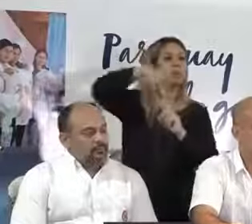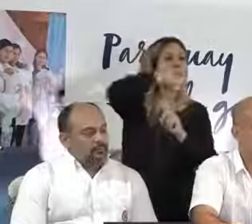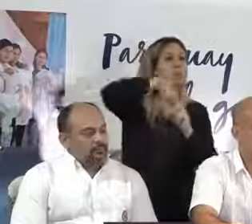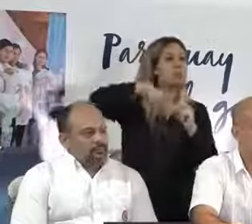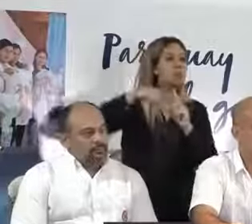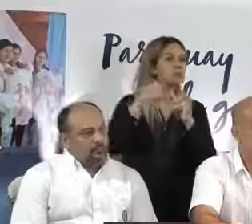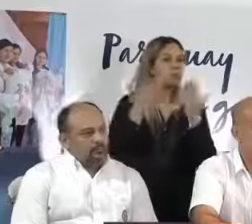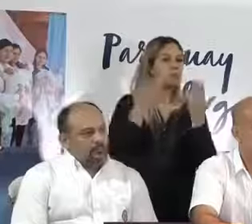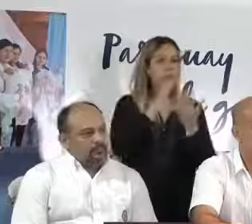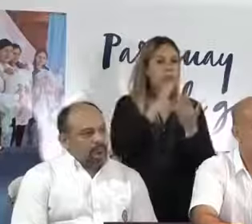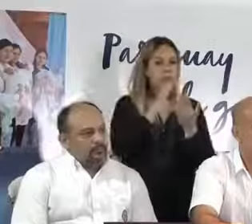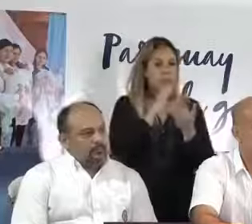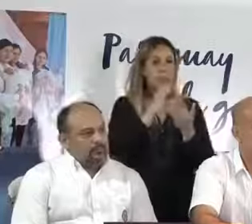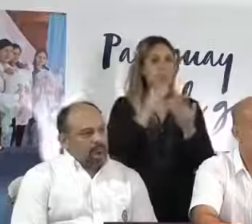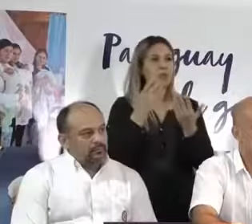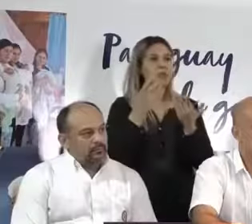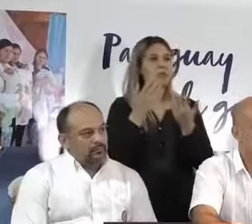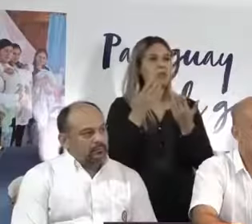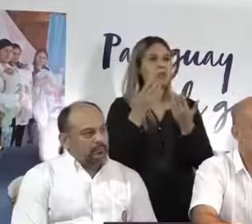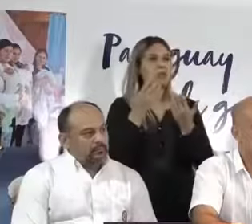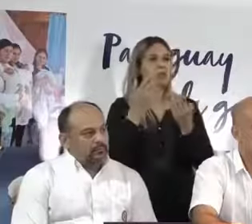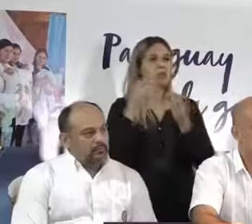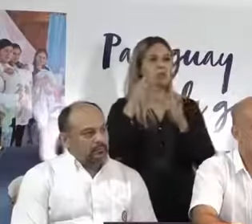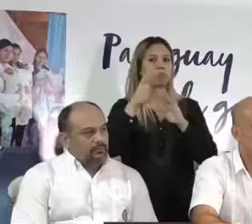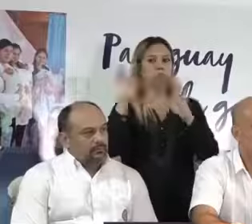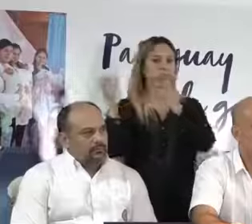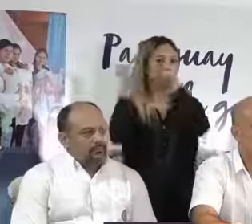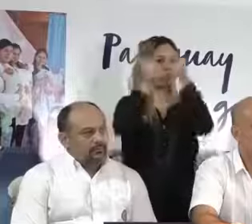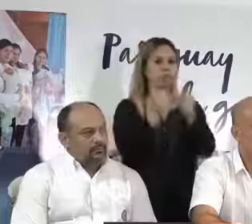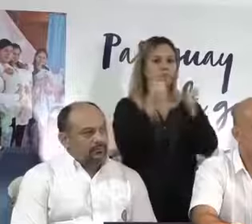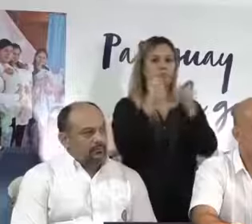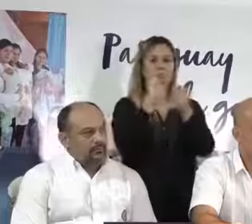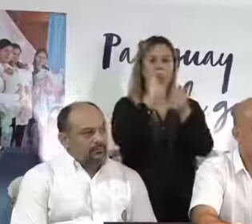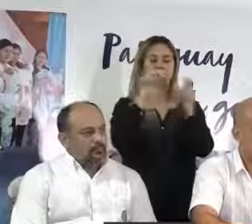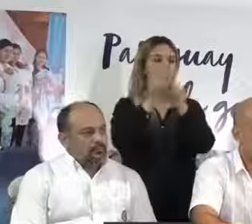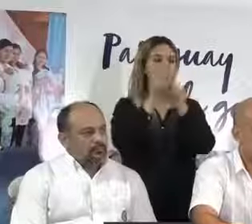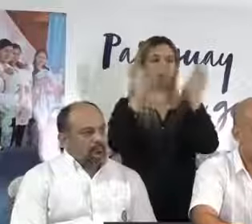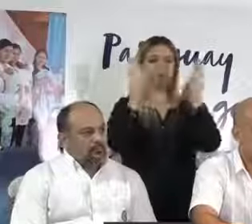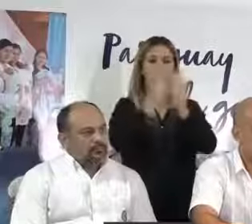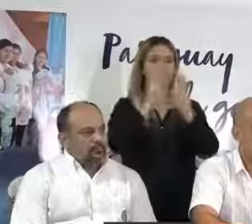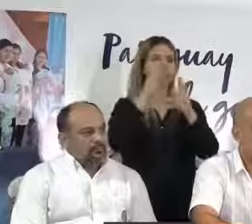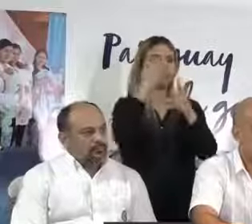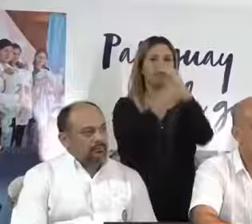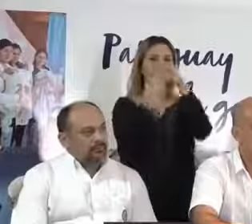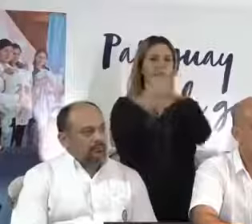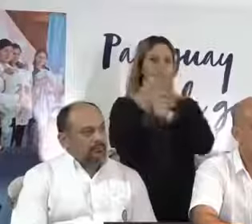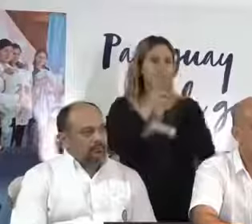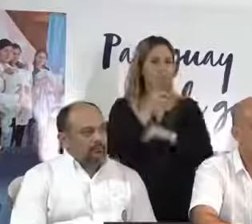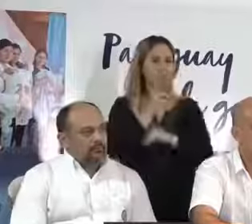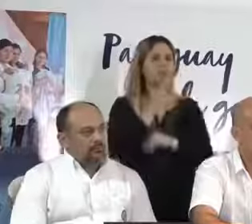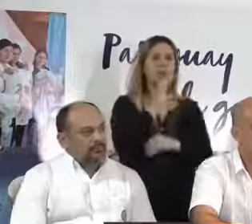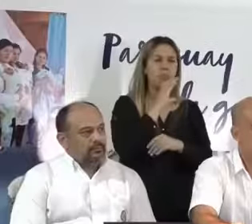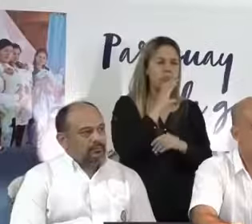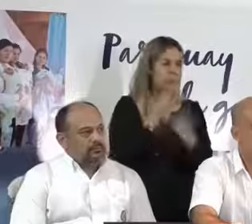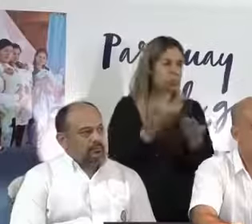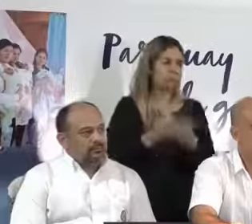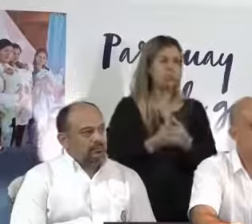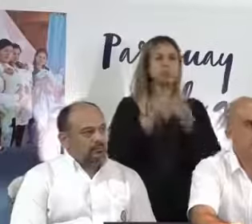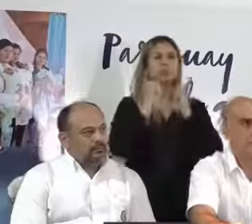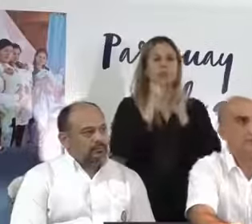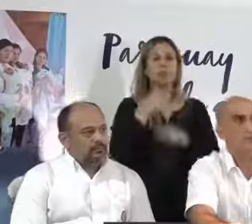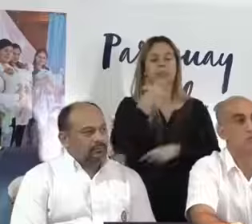partir de qué momento se los pone en cuarentena? ¿Una vez quedan confirmada la enfermedad o ya desde ahora? Y los números también,